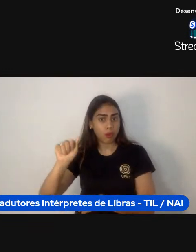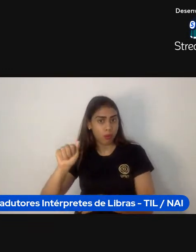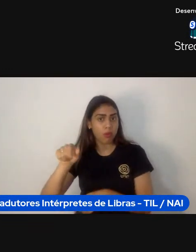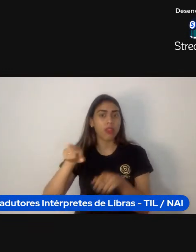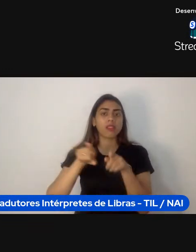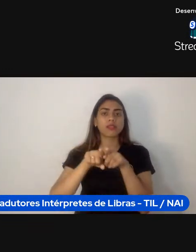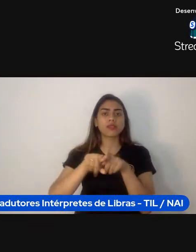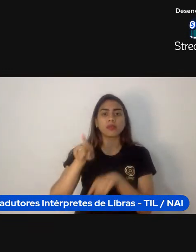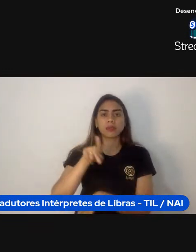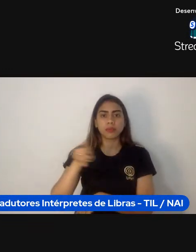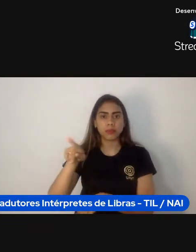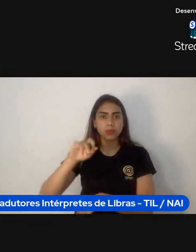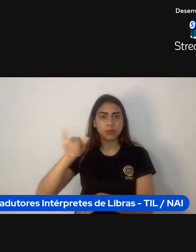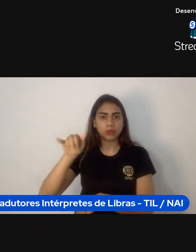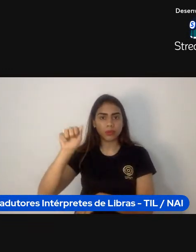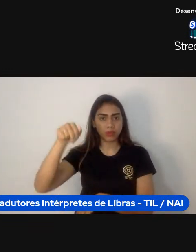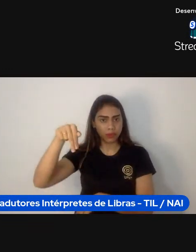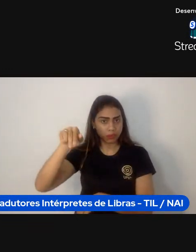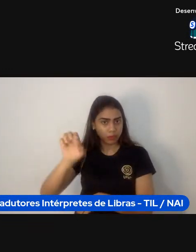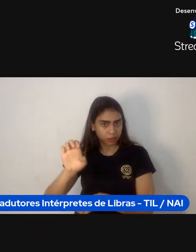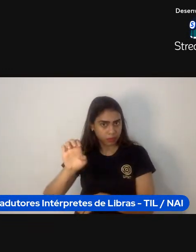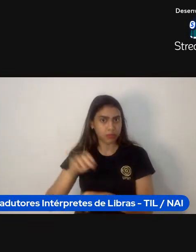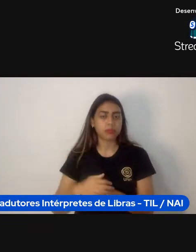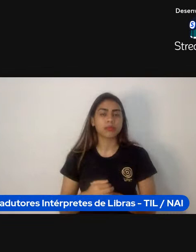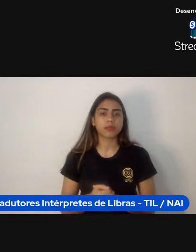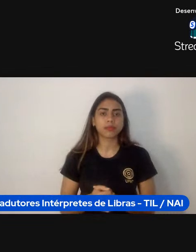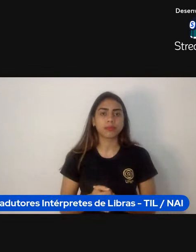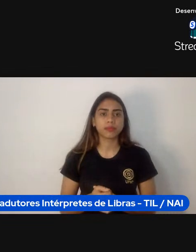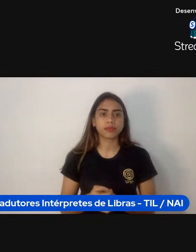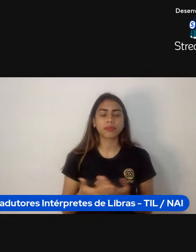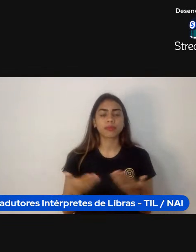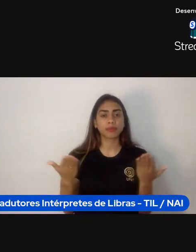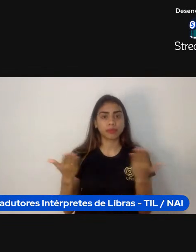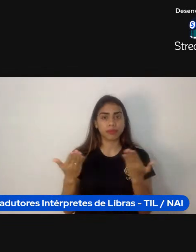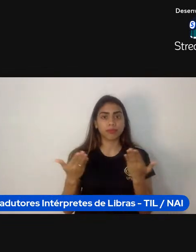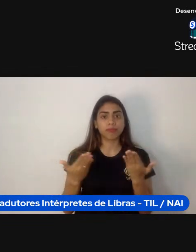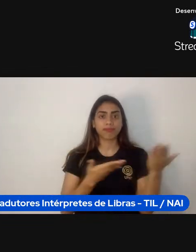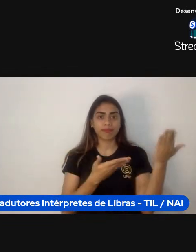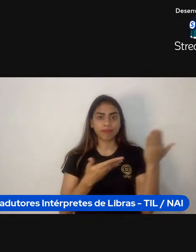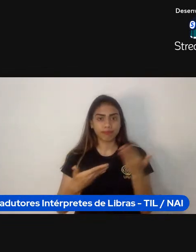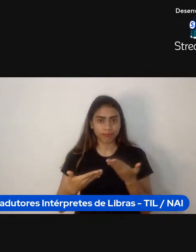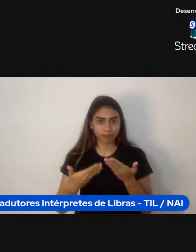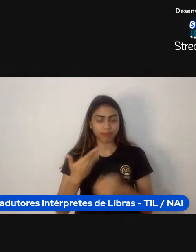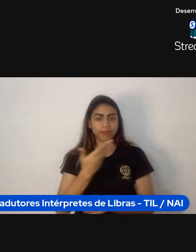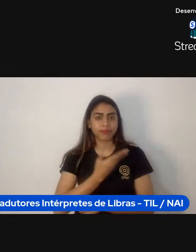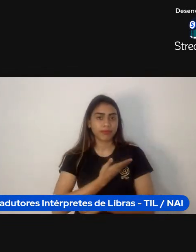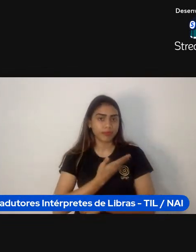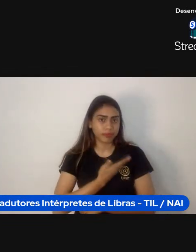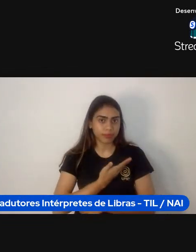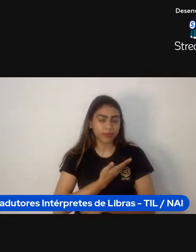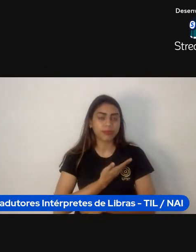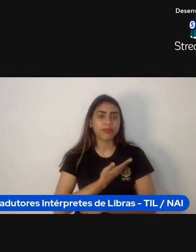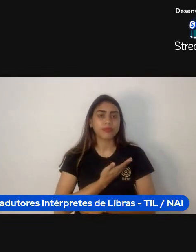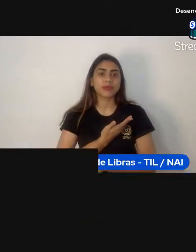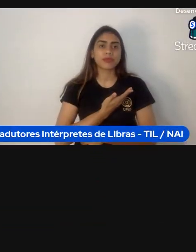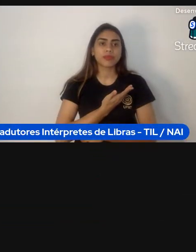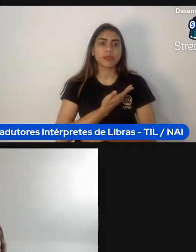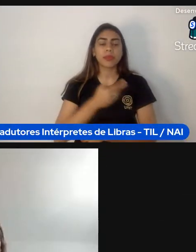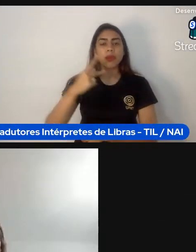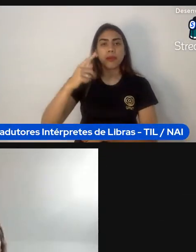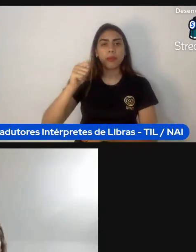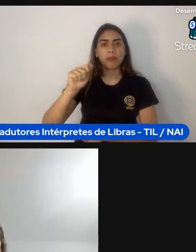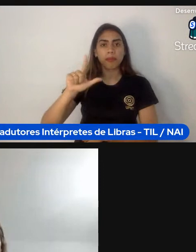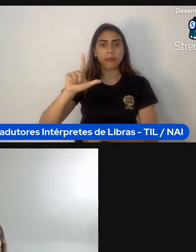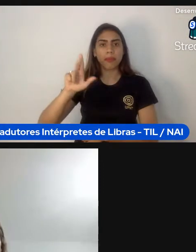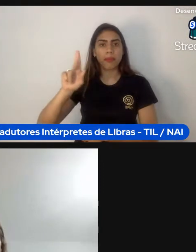4 meses. Eu vou chamar agora os meus colegas, Paula Martins, que é estudante do nono semestre de psicologia, e o Paulo